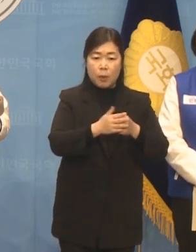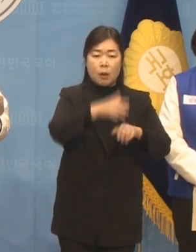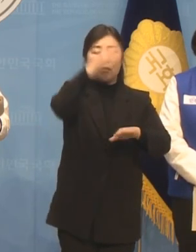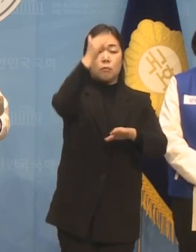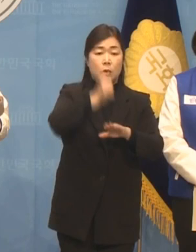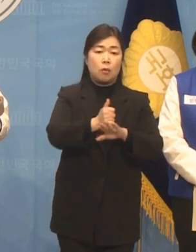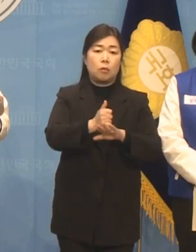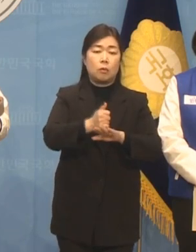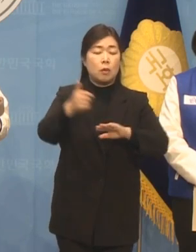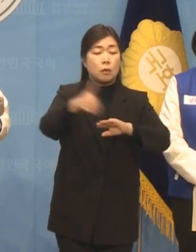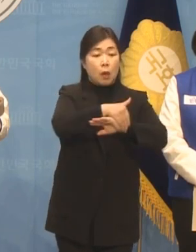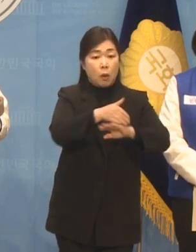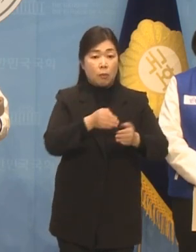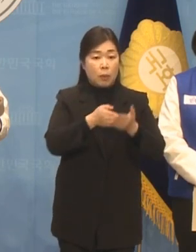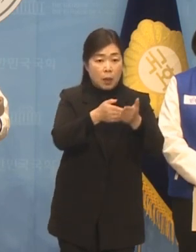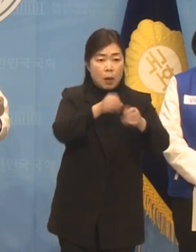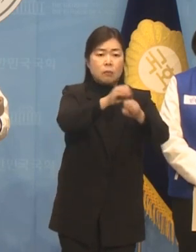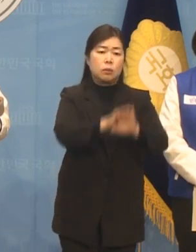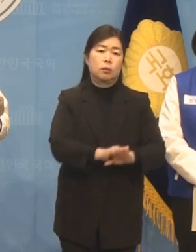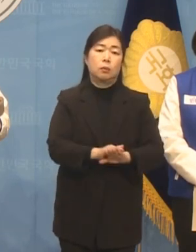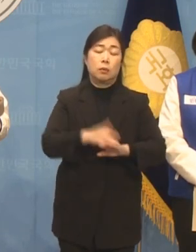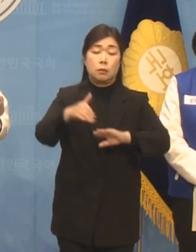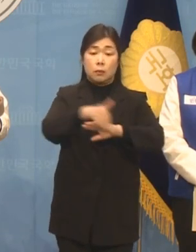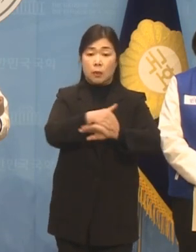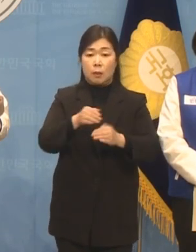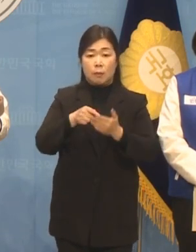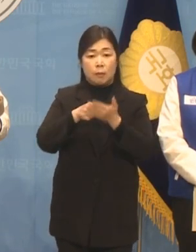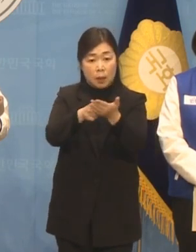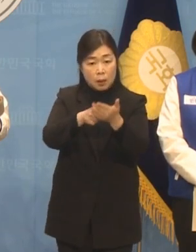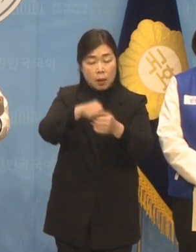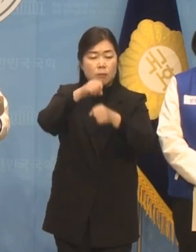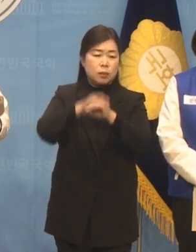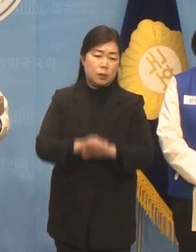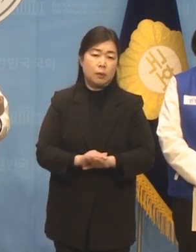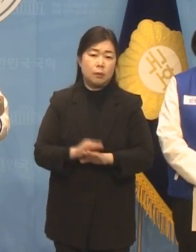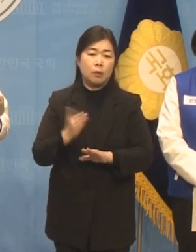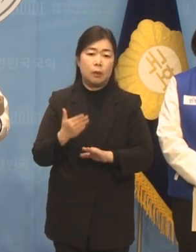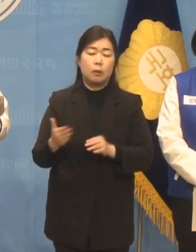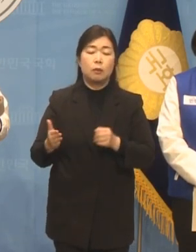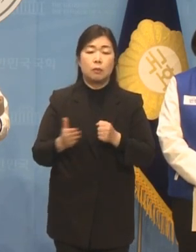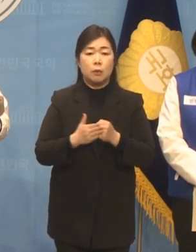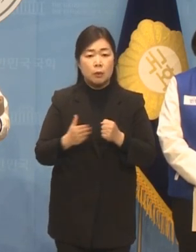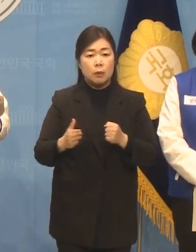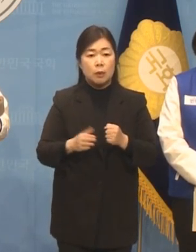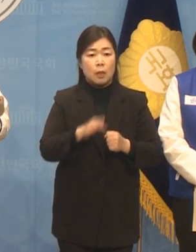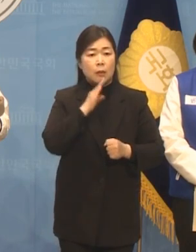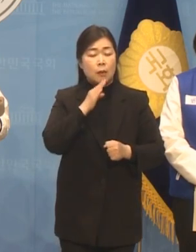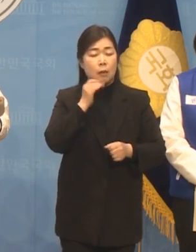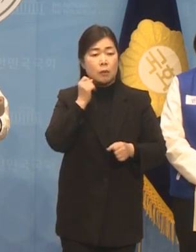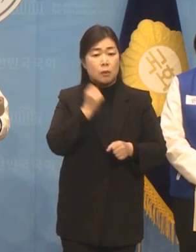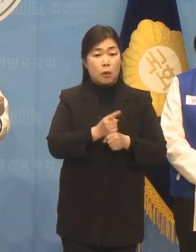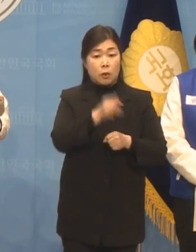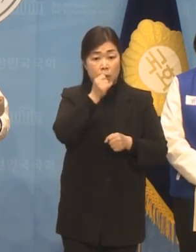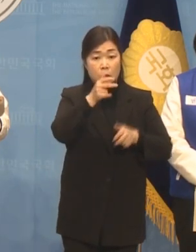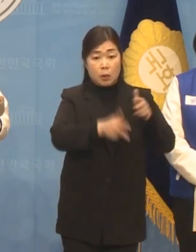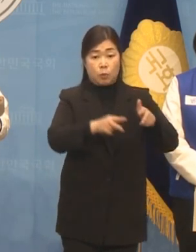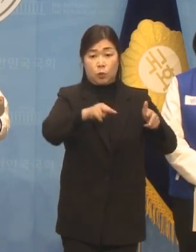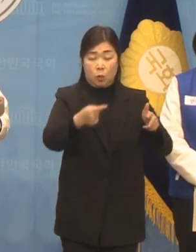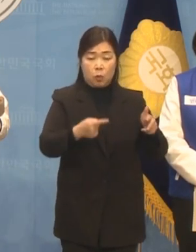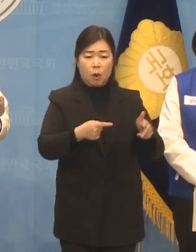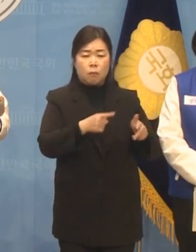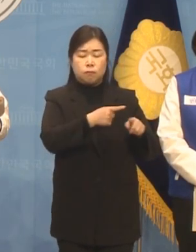왔습니다. 문제점을 점검하고 수정한 후 타당성 있는 사업을 유지했더라면